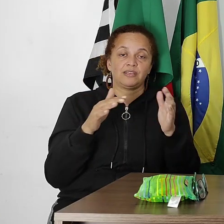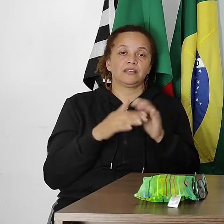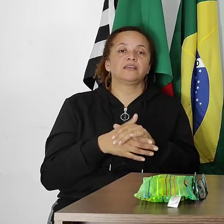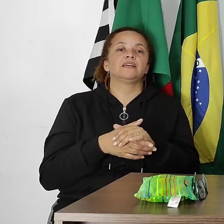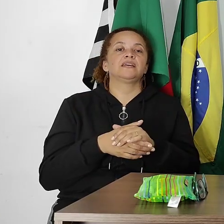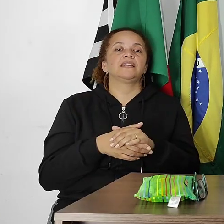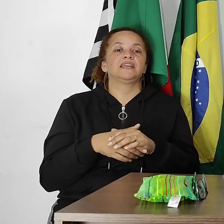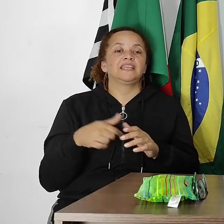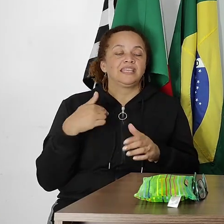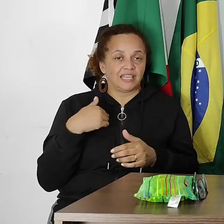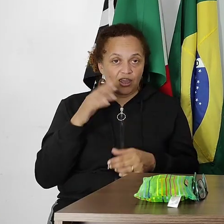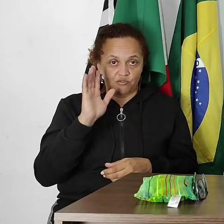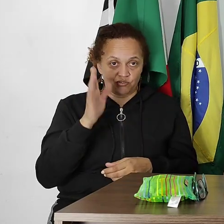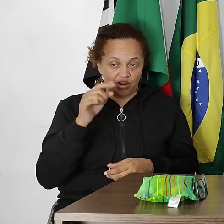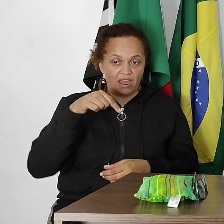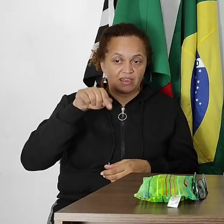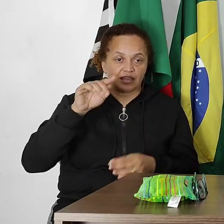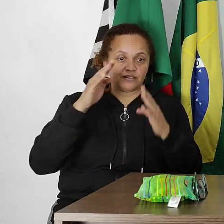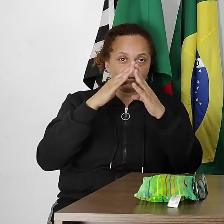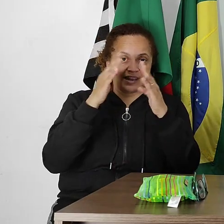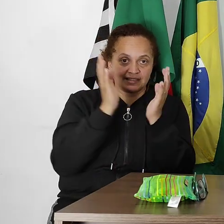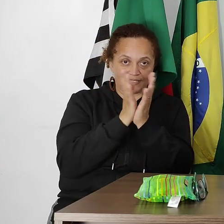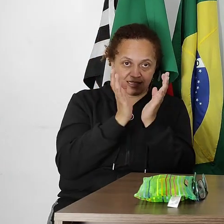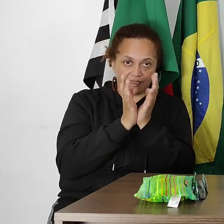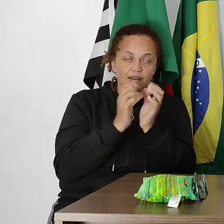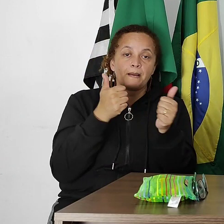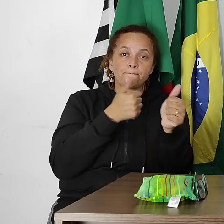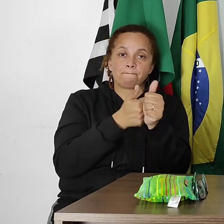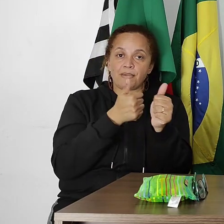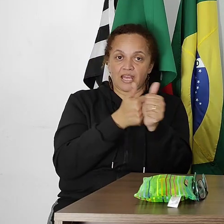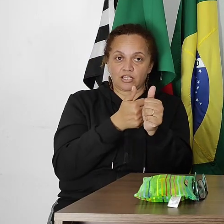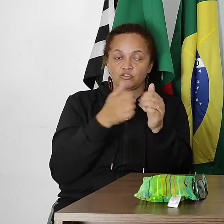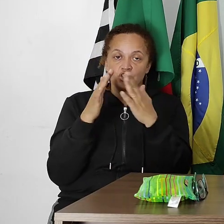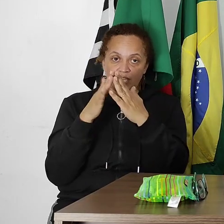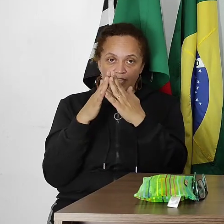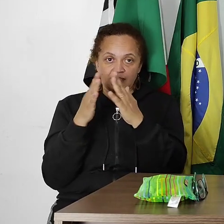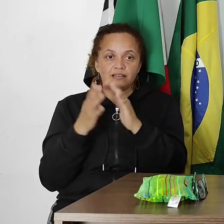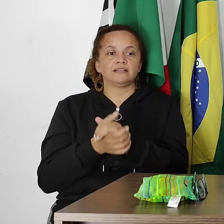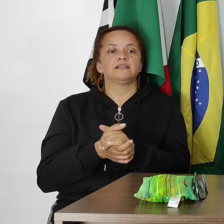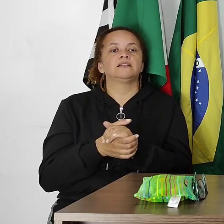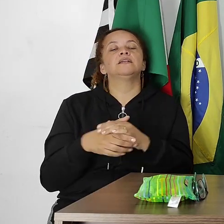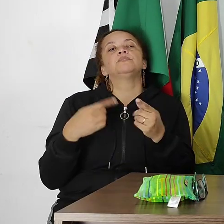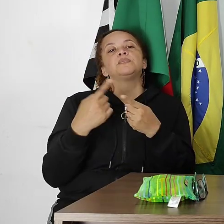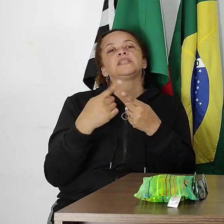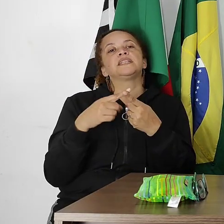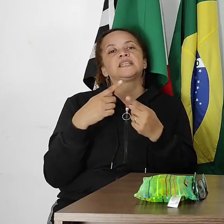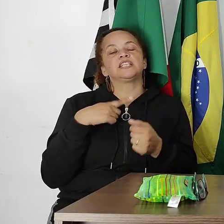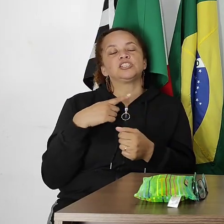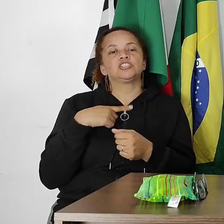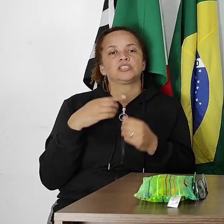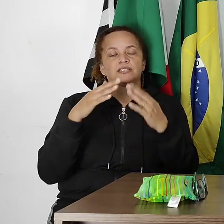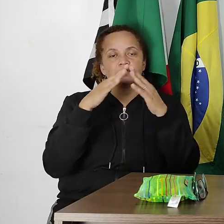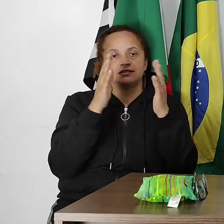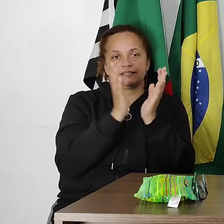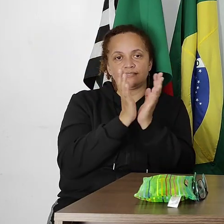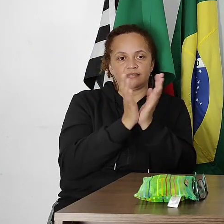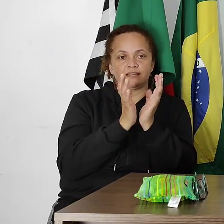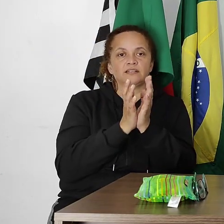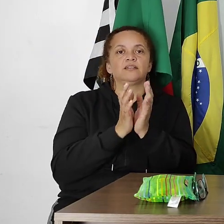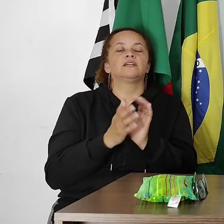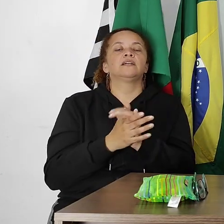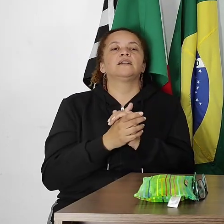numa célula perto da minha casa, porque eu frequentava a célula da irmã Luísa, na casa da mãe da Fabiana,